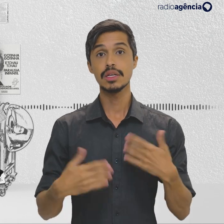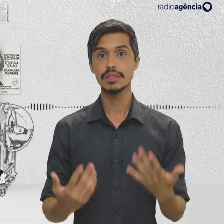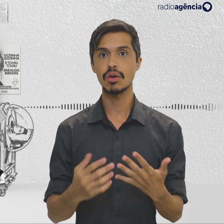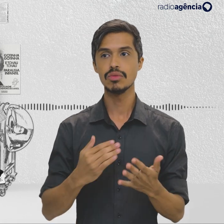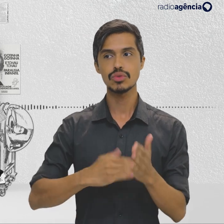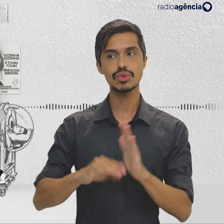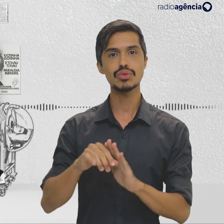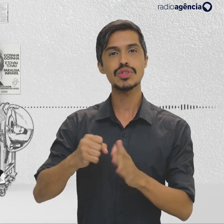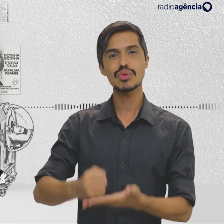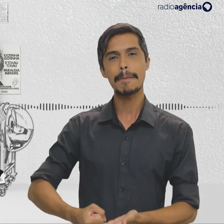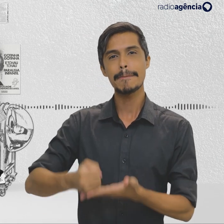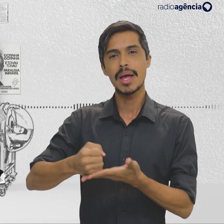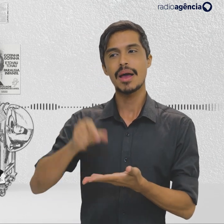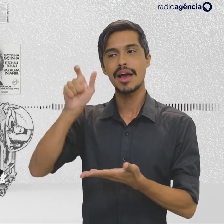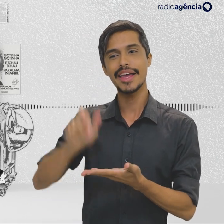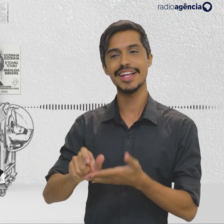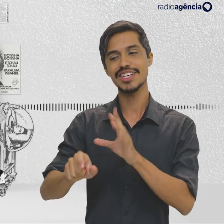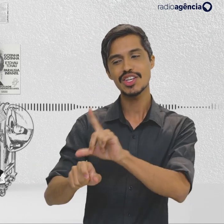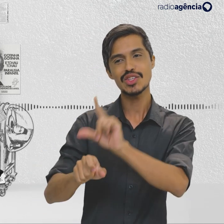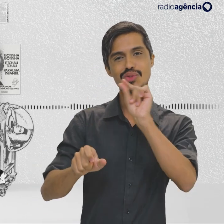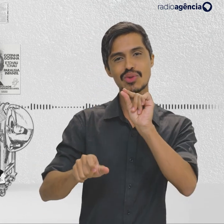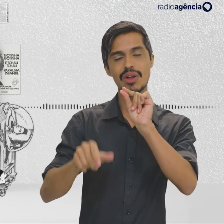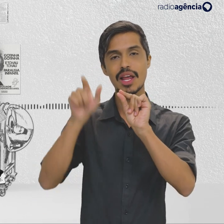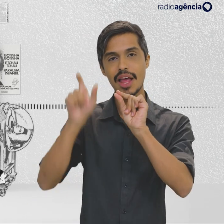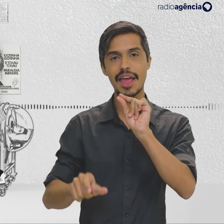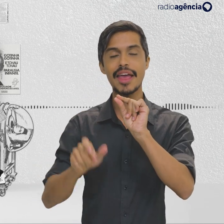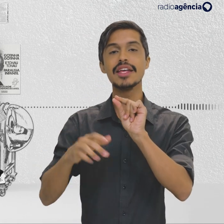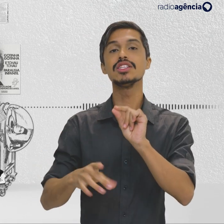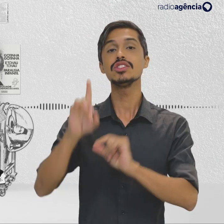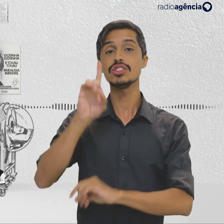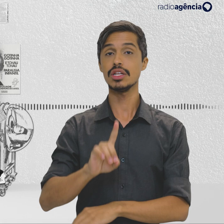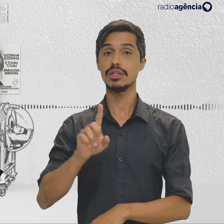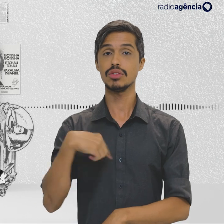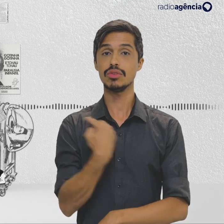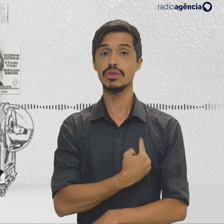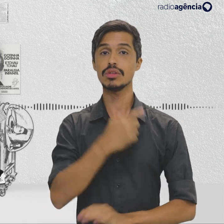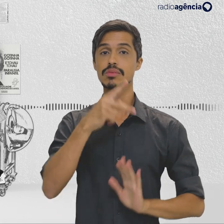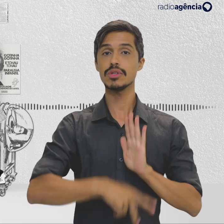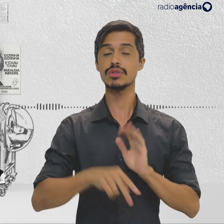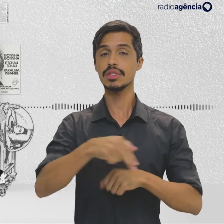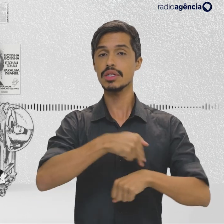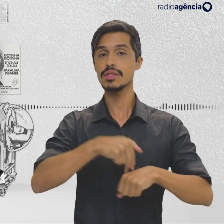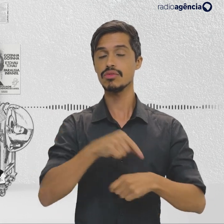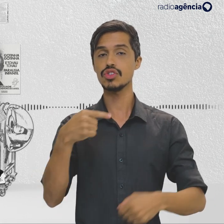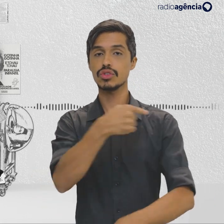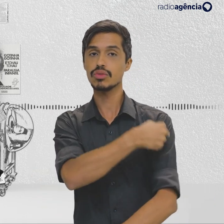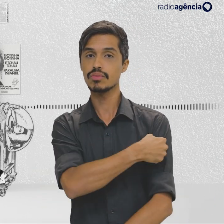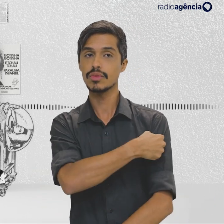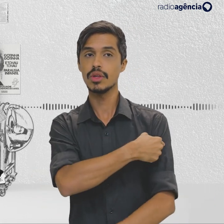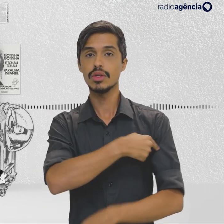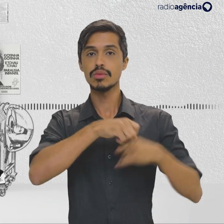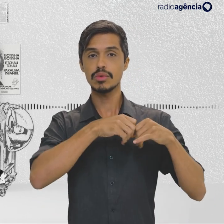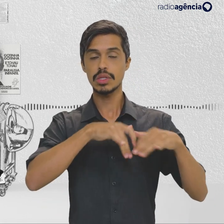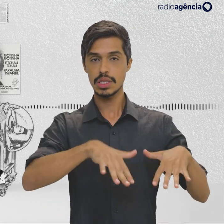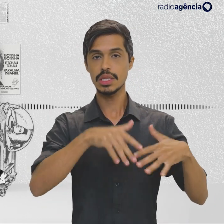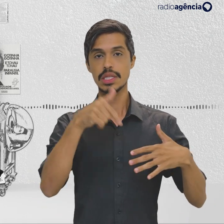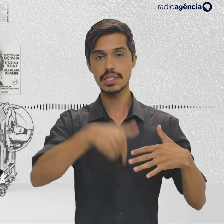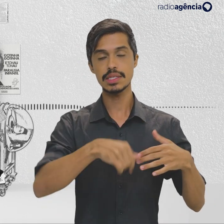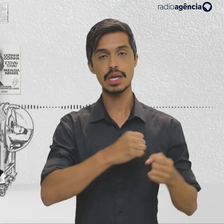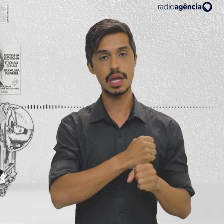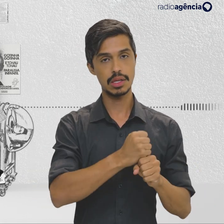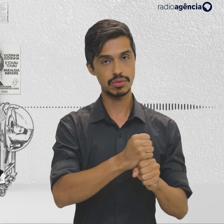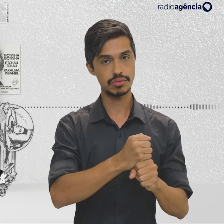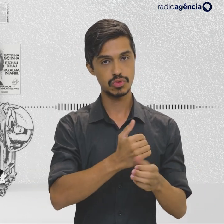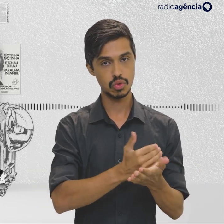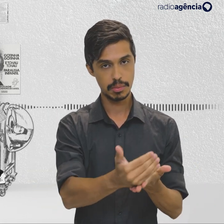tudo isso deu estofo pro Éder ser escolhido como diretor do nosso programa nacional de imunizações no começo desse